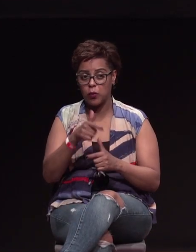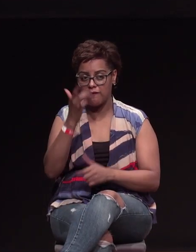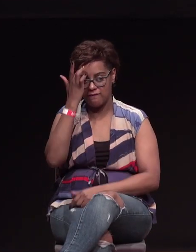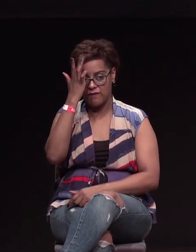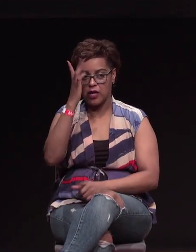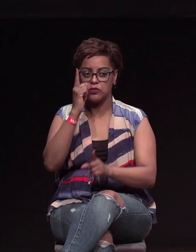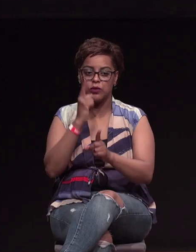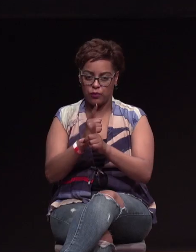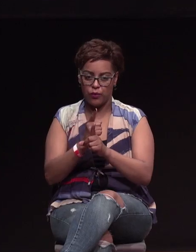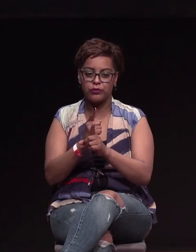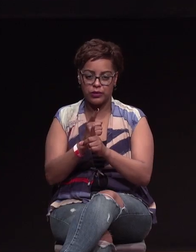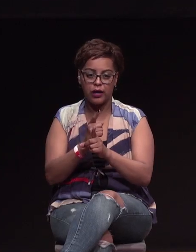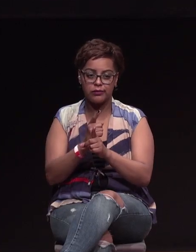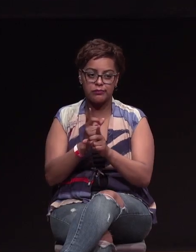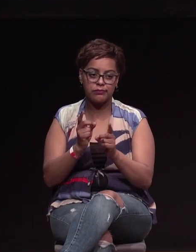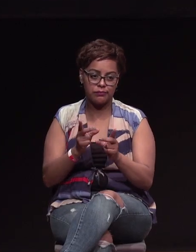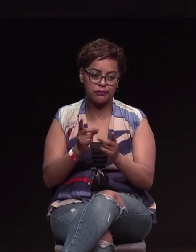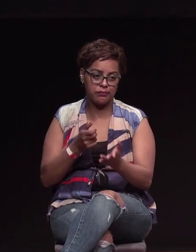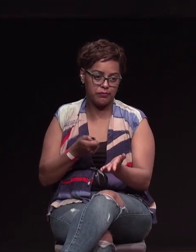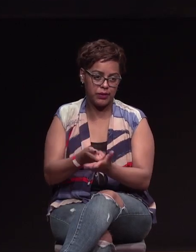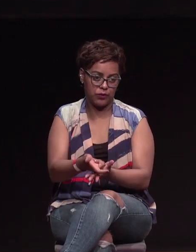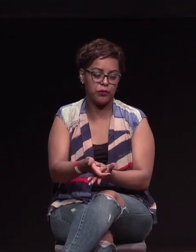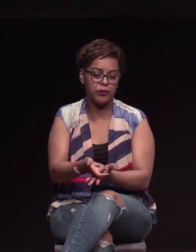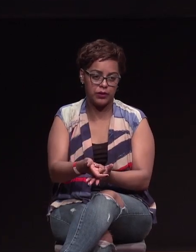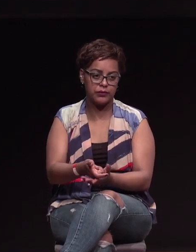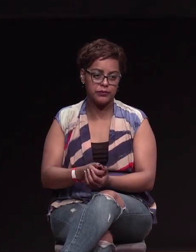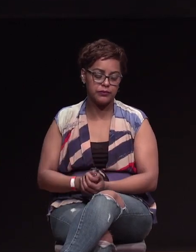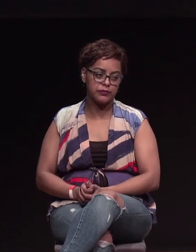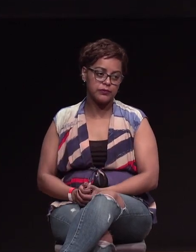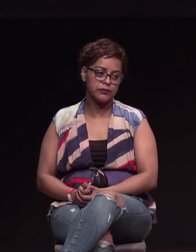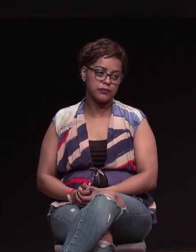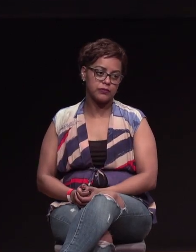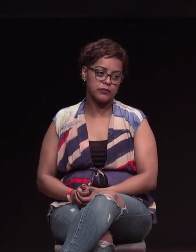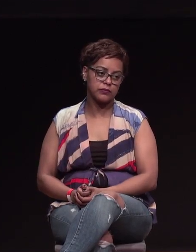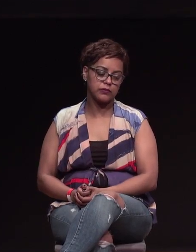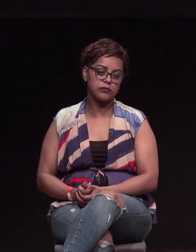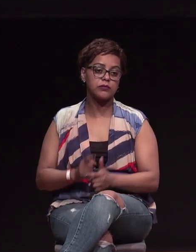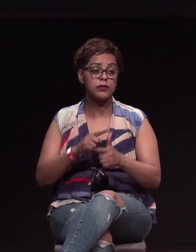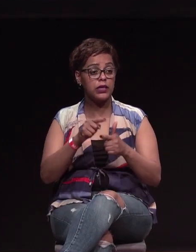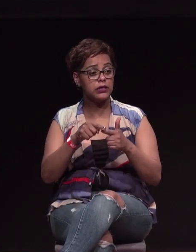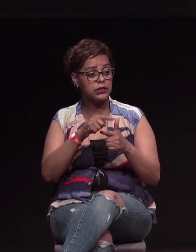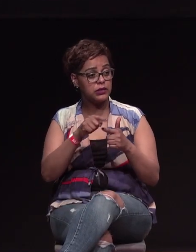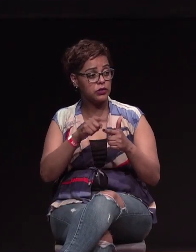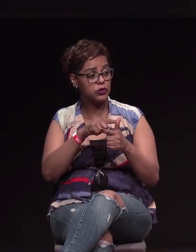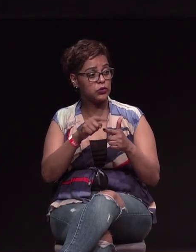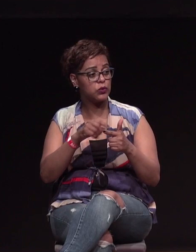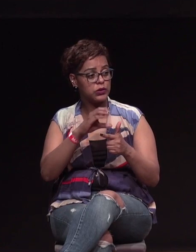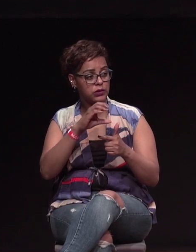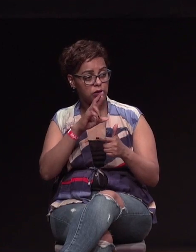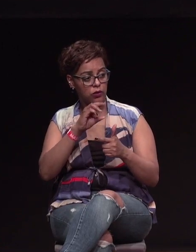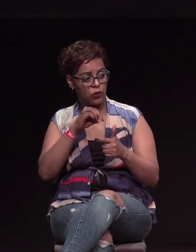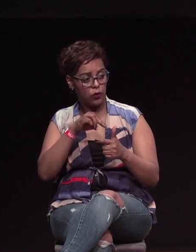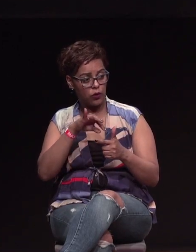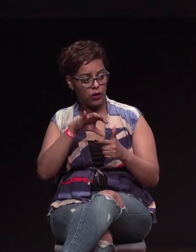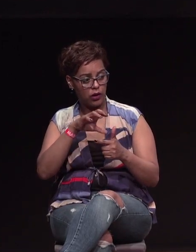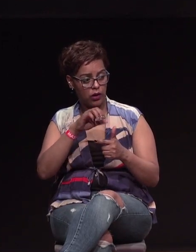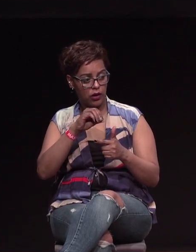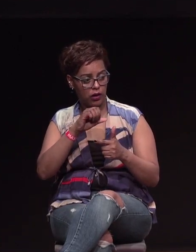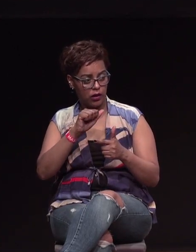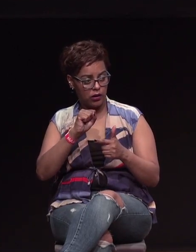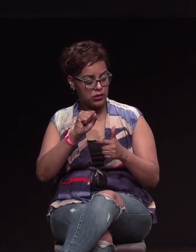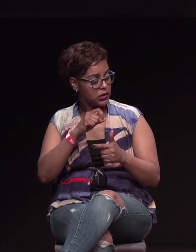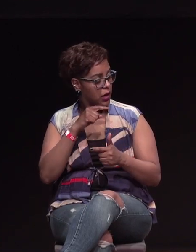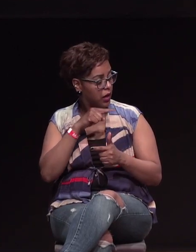fáceis assim de encontrar. Mas, então, tem esses 2 primeiros volumes, tem esse livro aqui, que eu